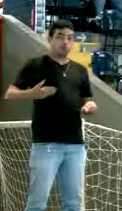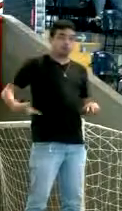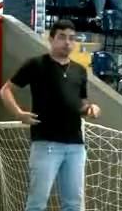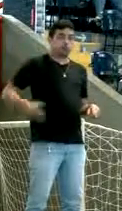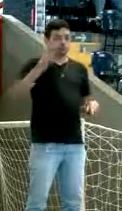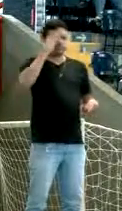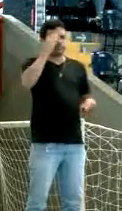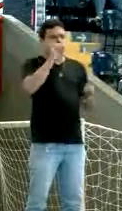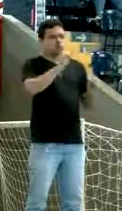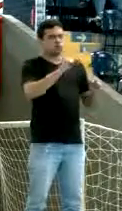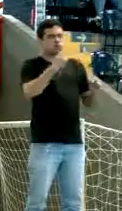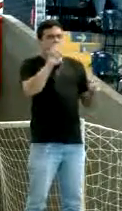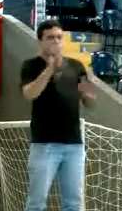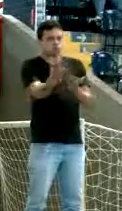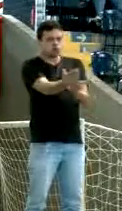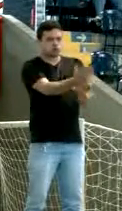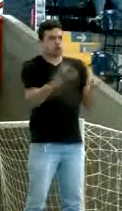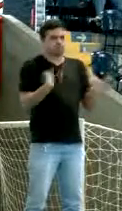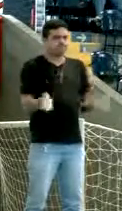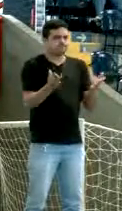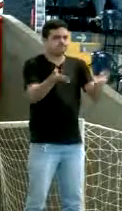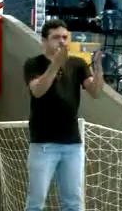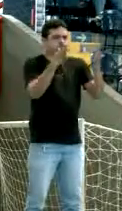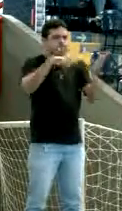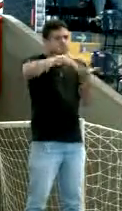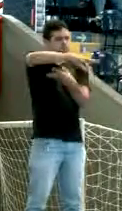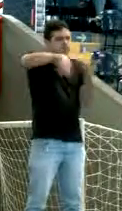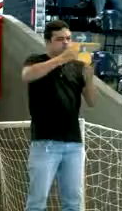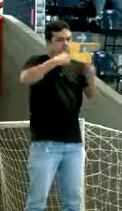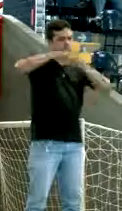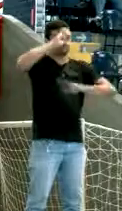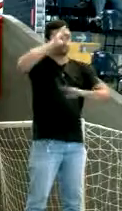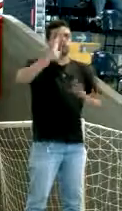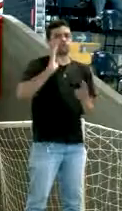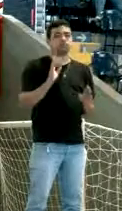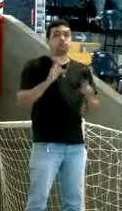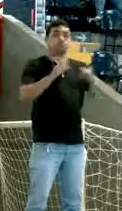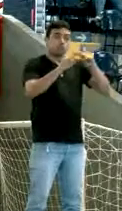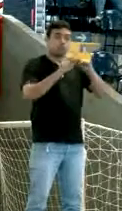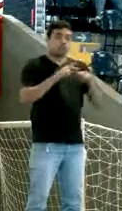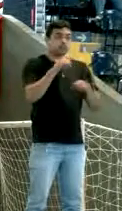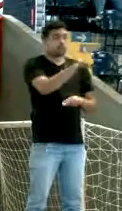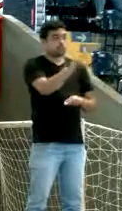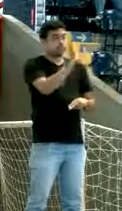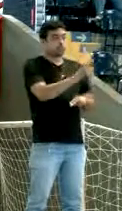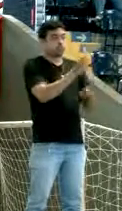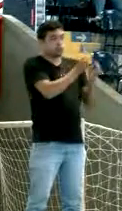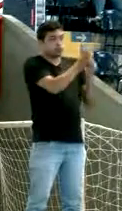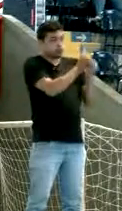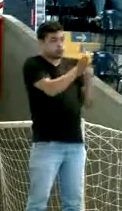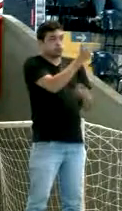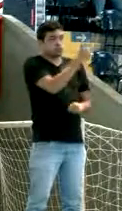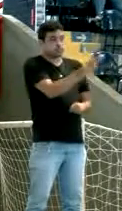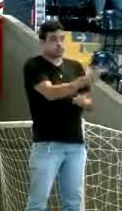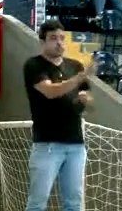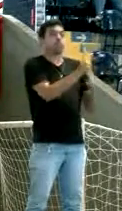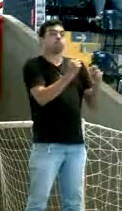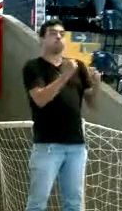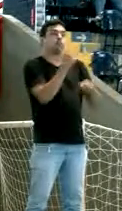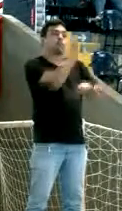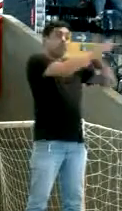governo entendeu que inspirava nos jovens um sentimento de rebeldia. E isso lhe custou 2 anos e meio fora do